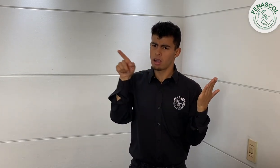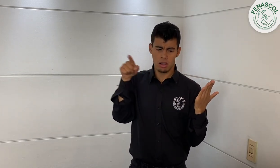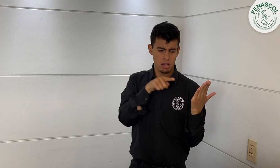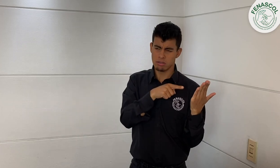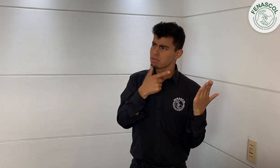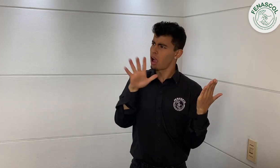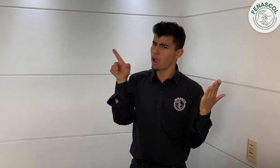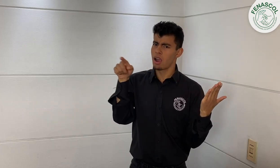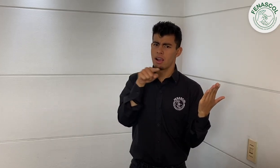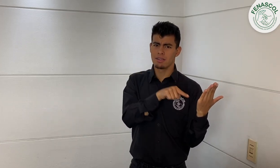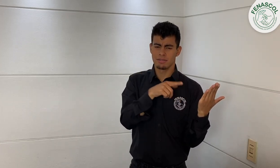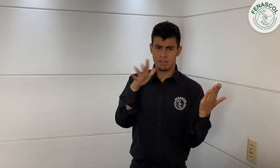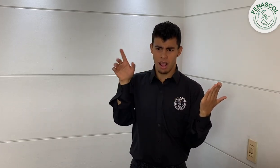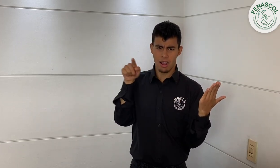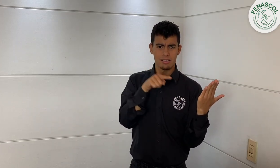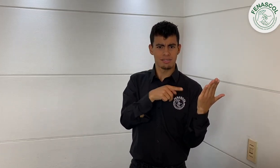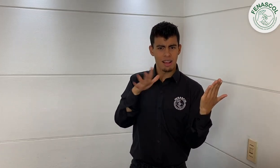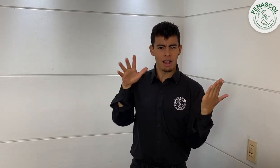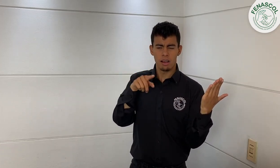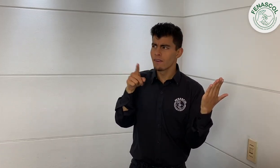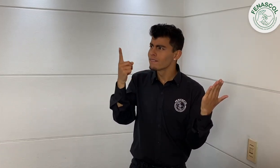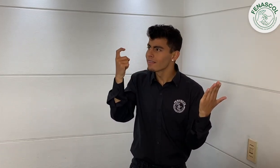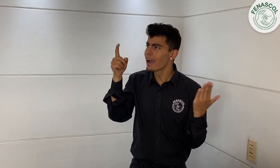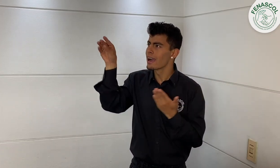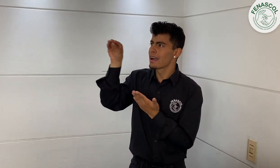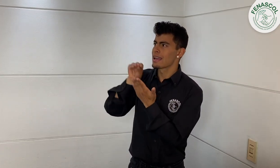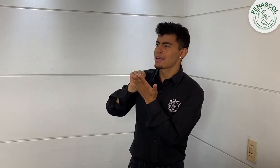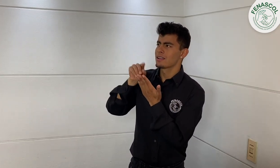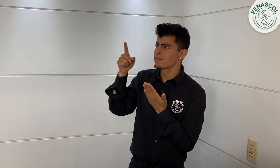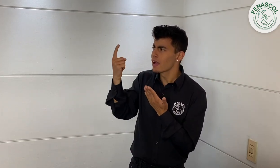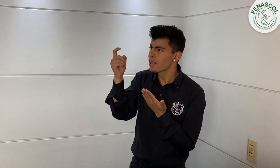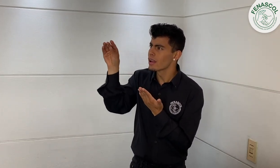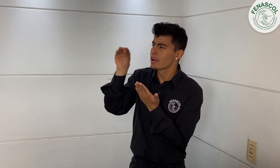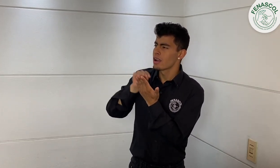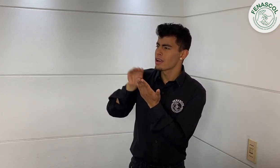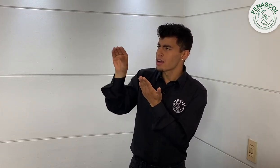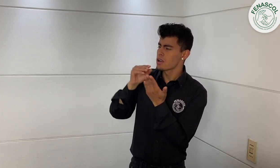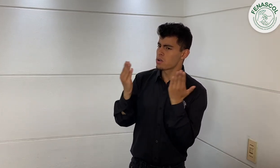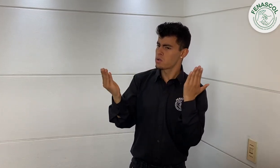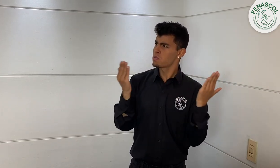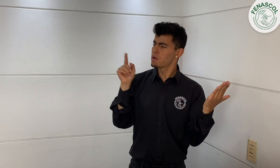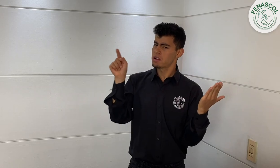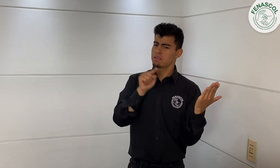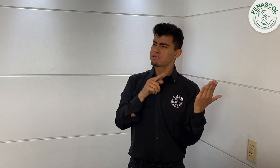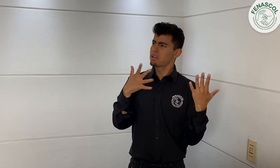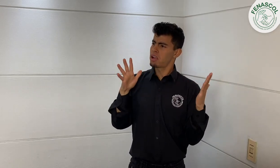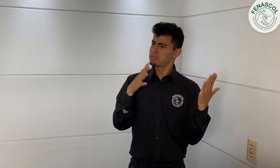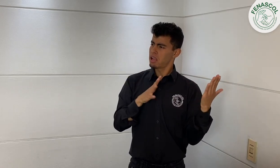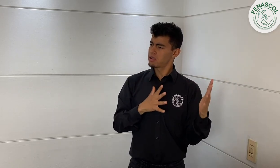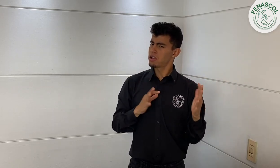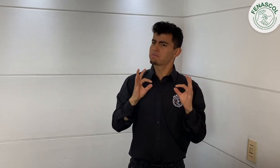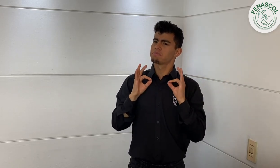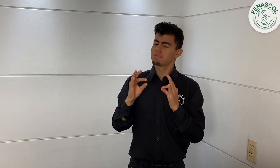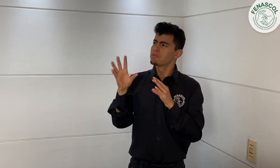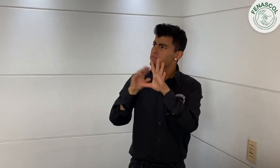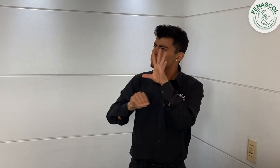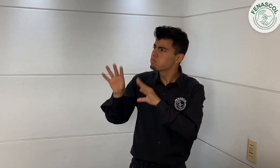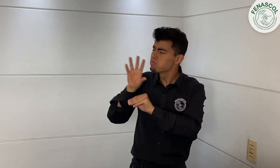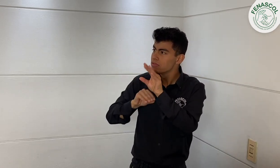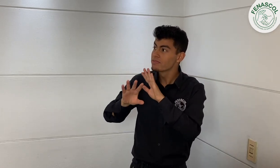cursos de lengua de señas. En esta oportunidad, pudieron afirmar varios aspectos con los que ya contaba el programa de formación en Colombia y añadir